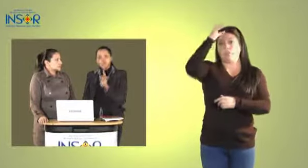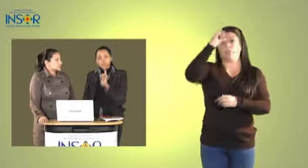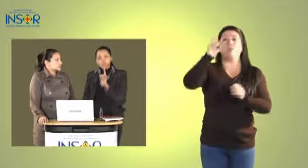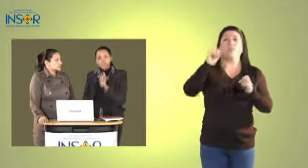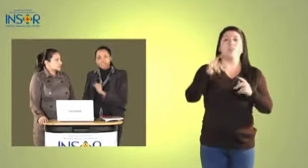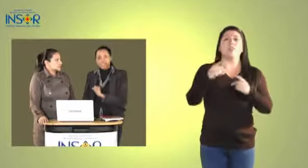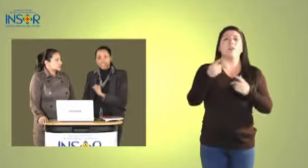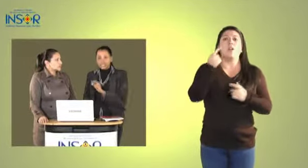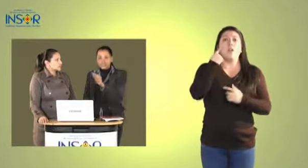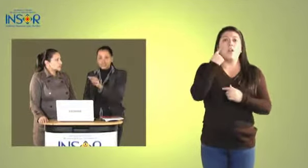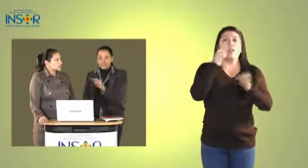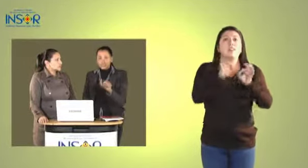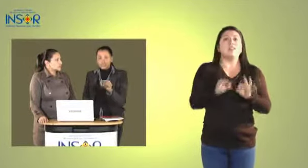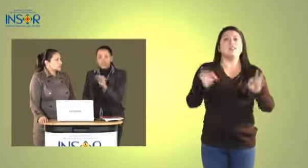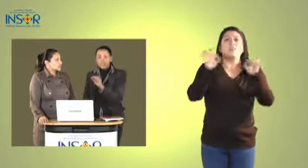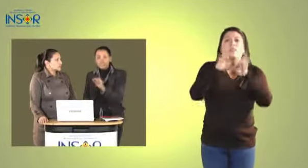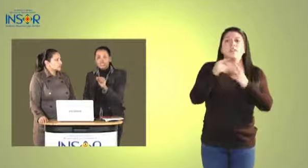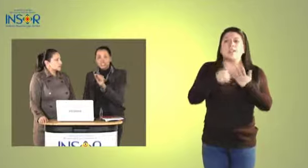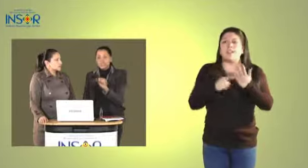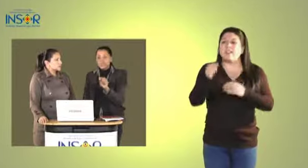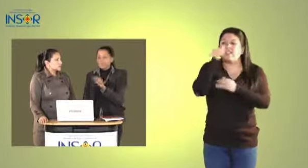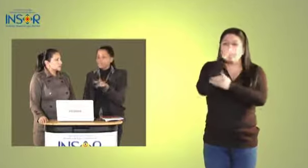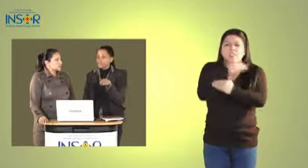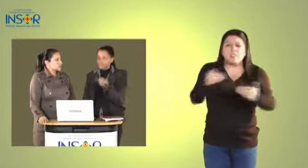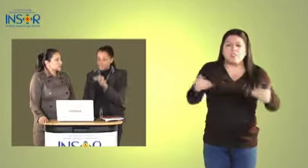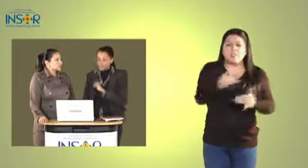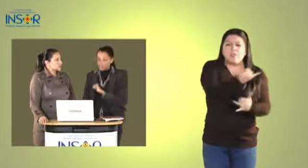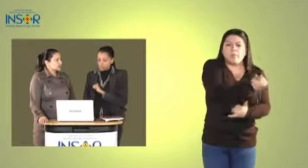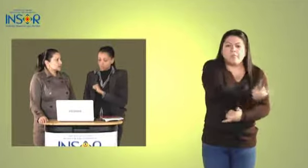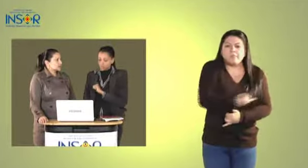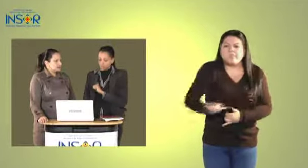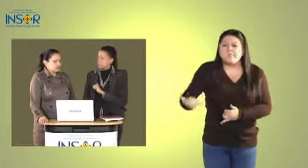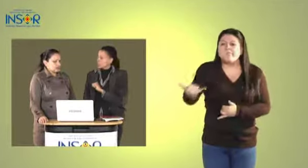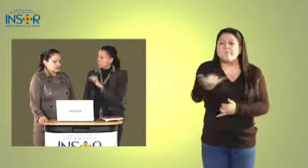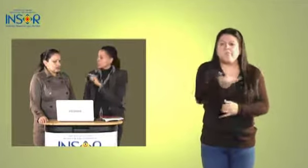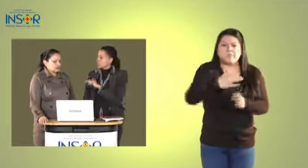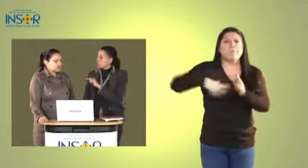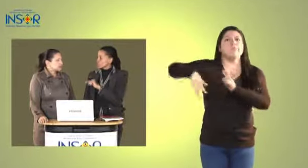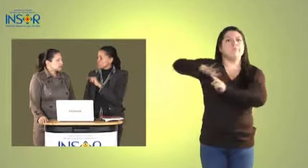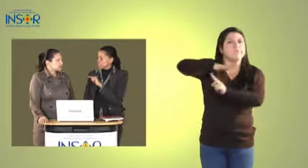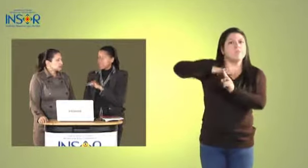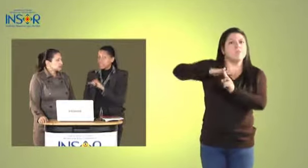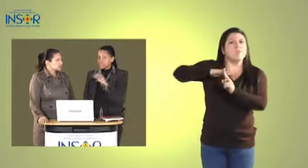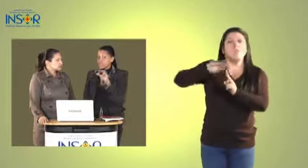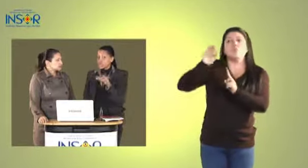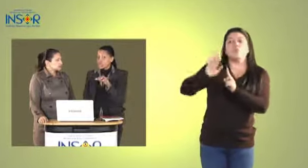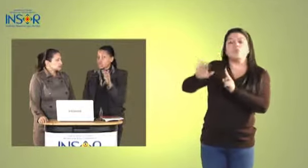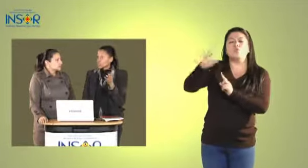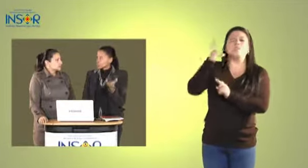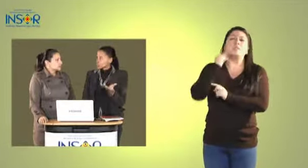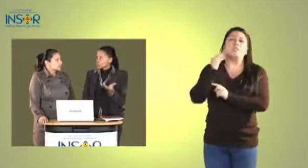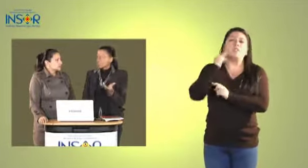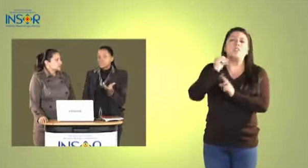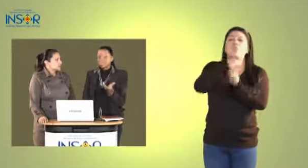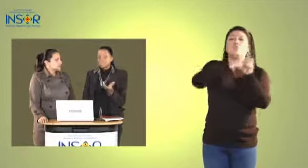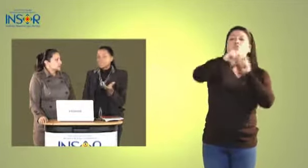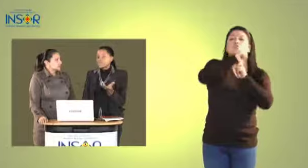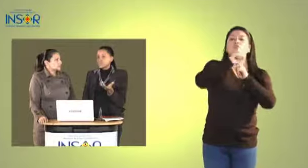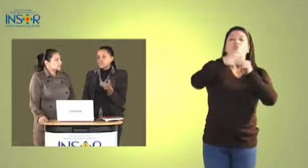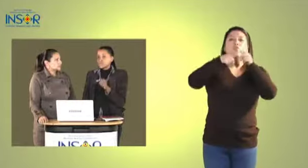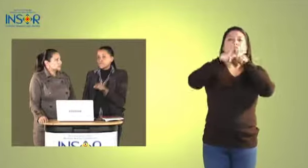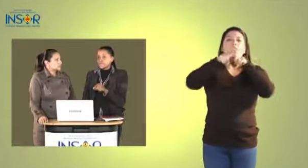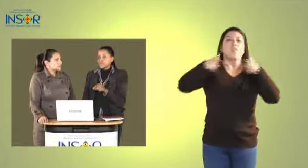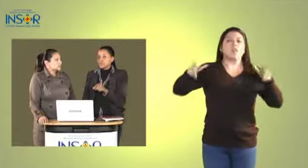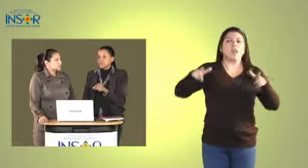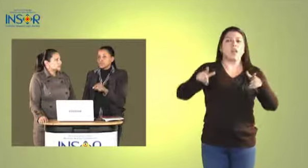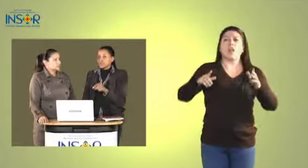obviamente no perdamos de vista quiénes son estos niños, niñas y jóvenes que tenemos en el contexto, cuáles son sus experiencias sociolingüísticas. Sabemos que la